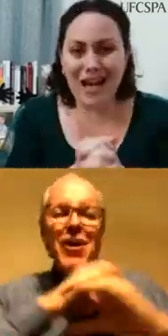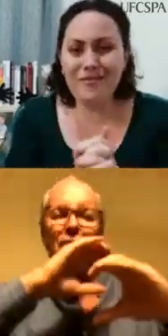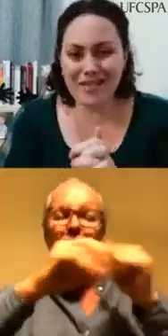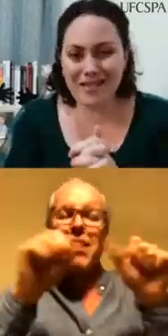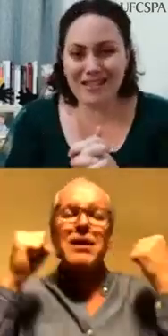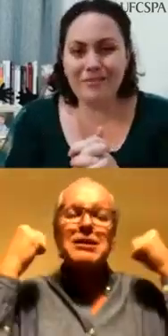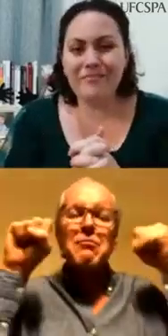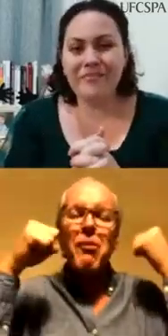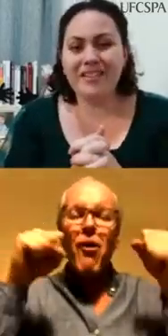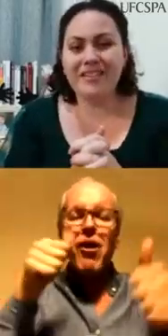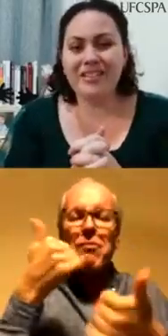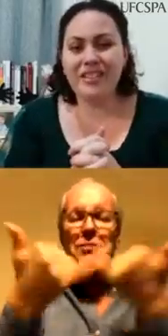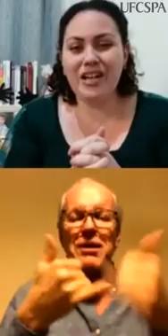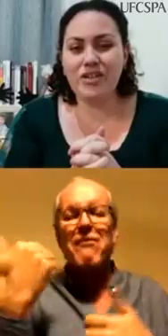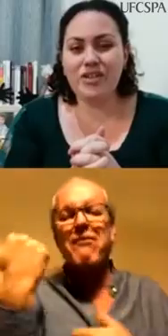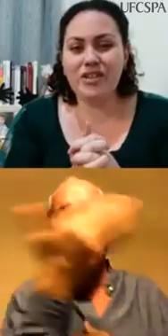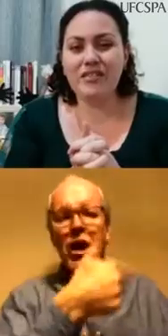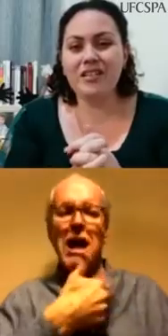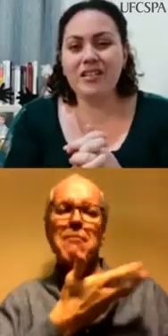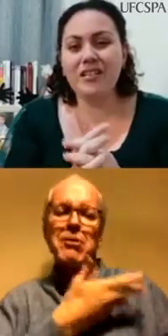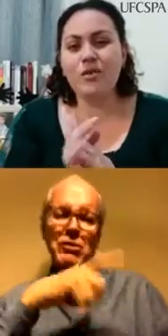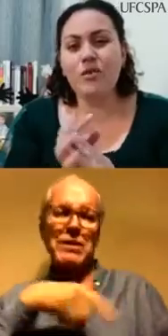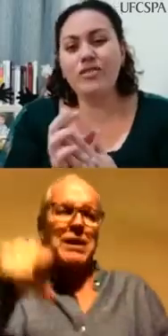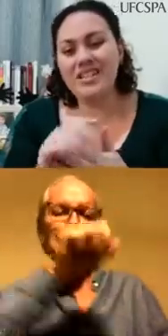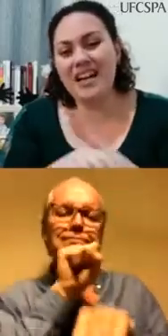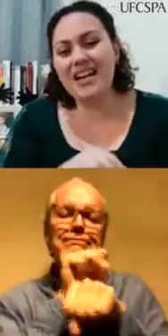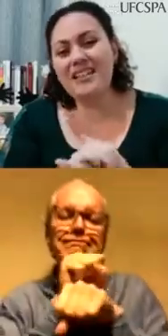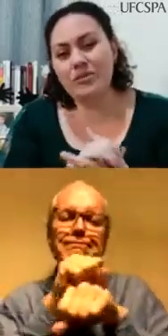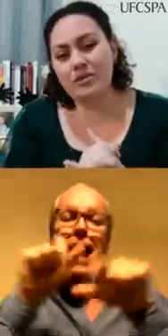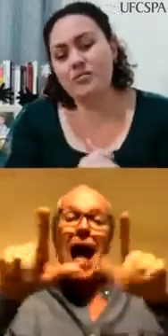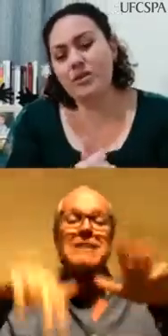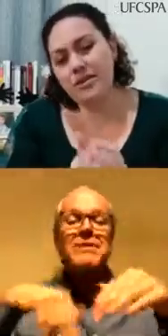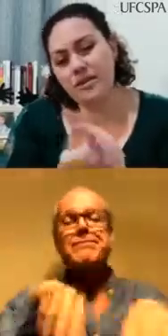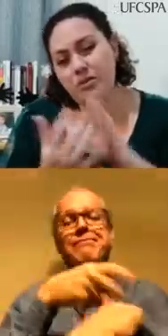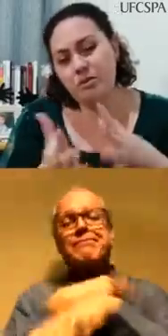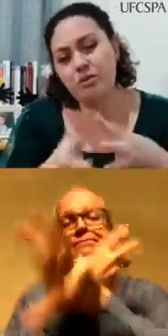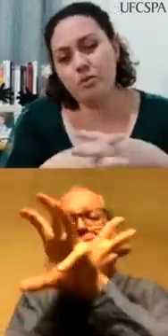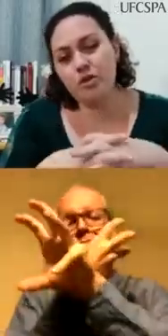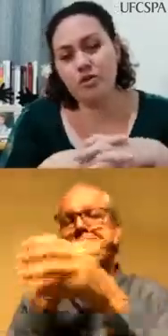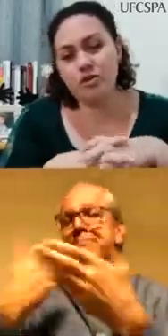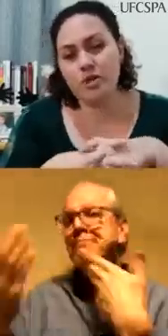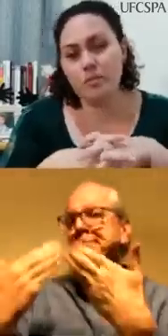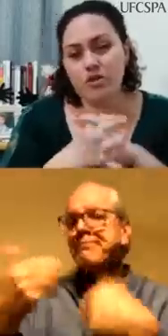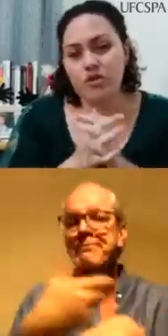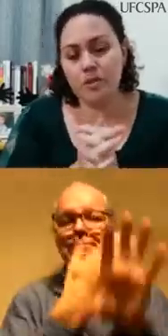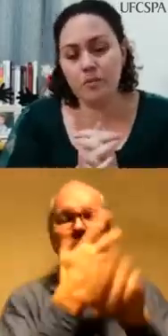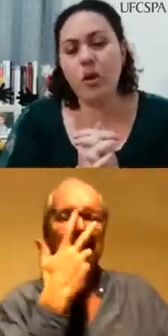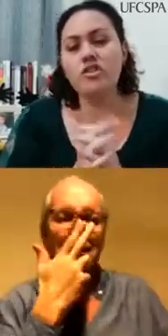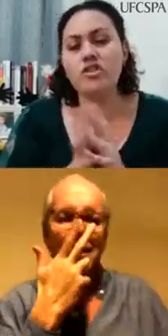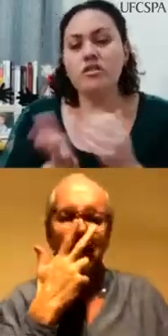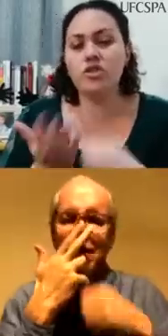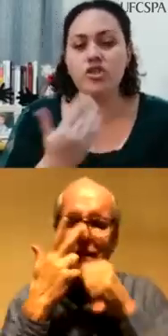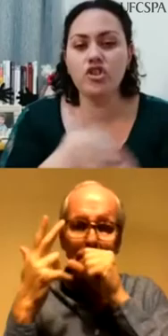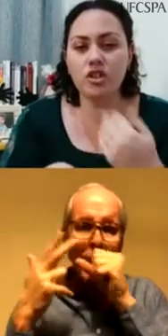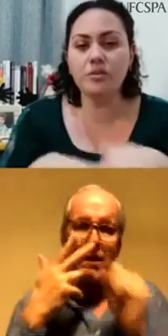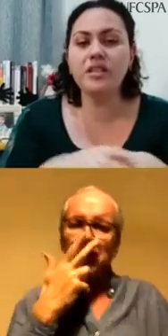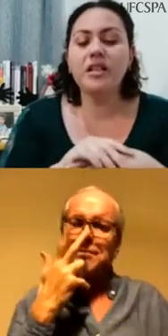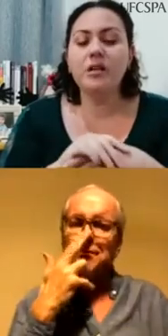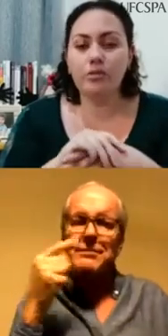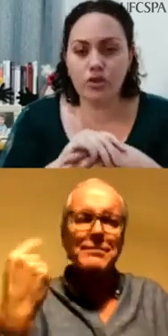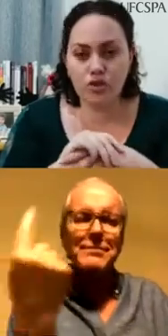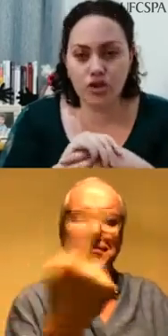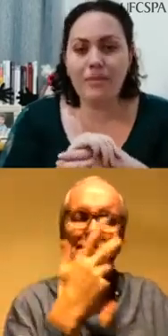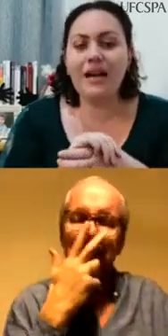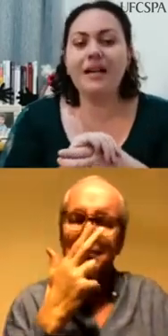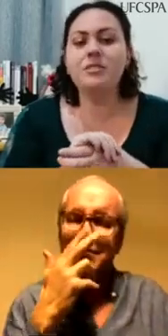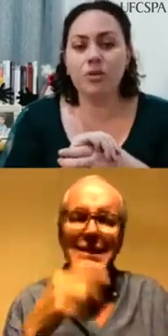nessas lives, né? A gente tenta conversar, né, com os amigos. Eu tenho um grupo de amigos de esporte, então a gente chama